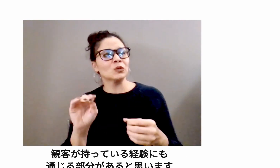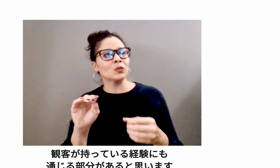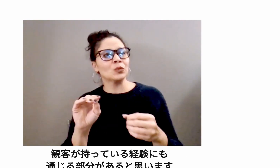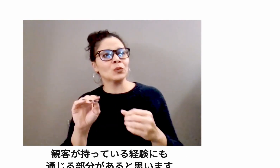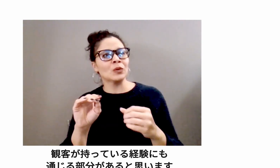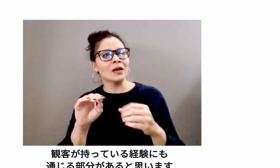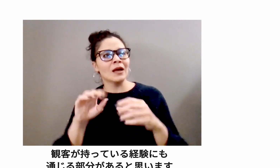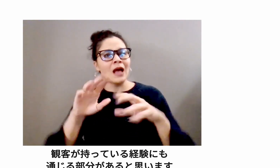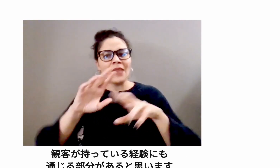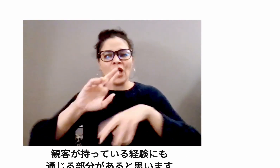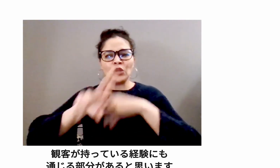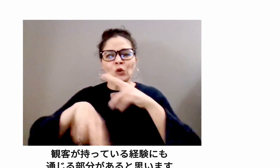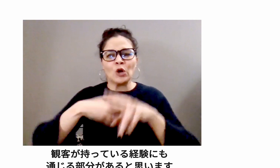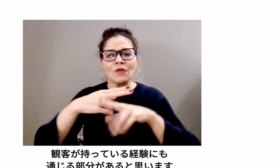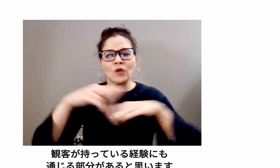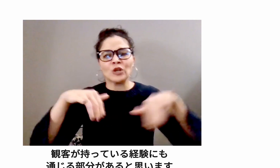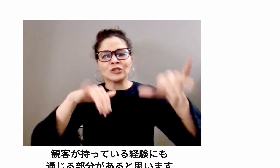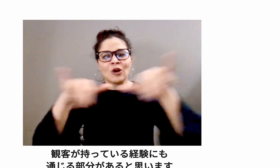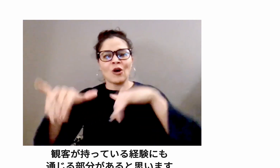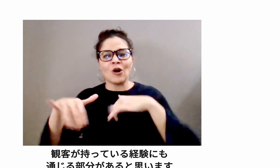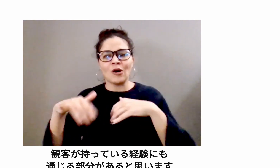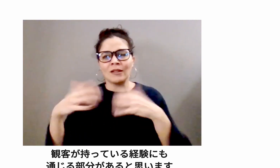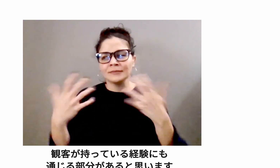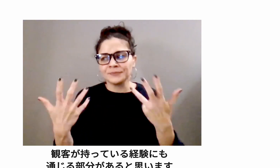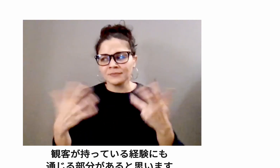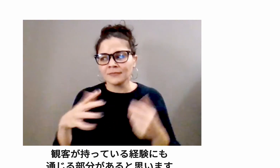も、自分たちが持っている経験にも通じることがあった。